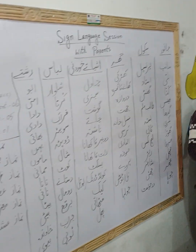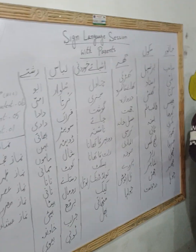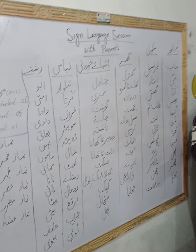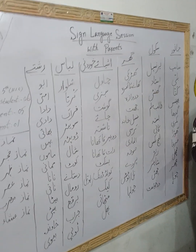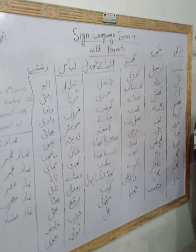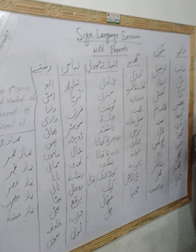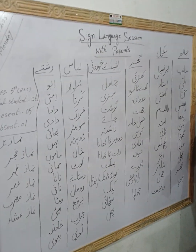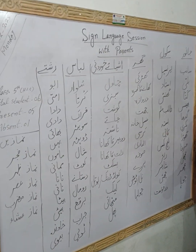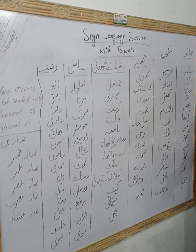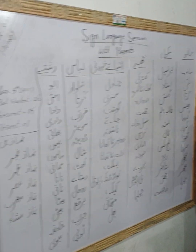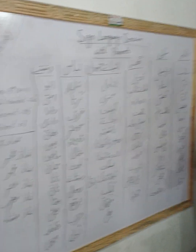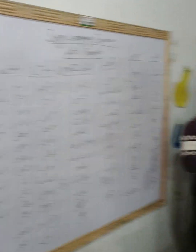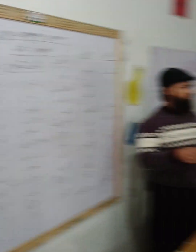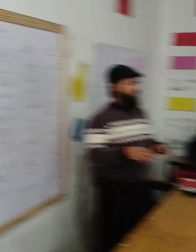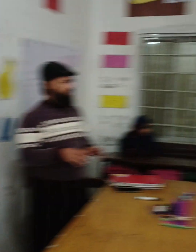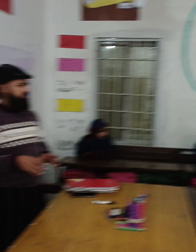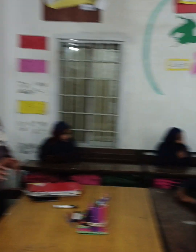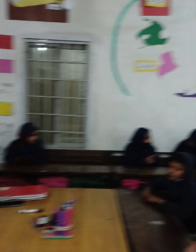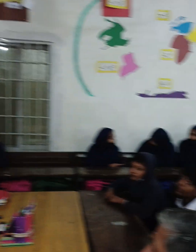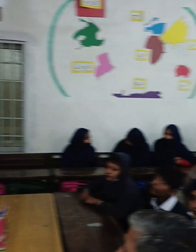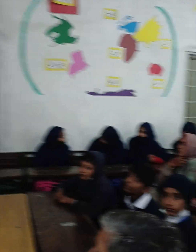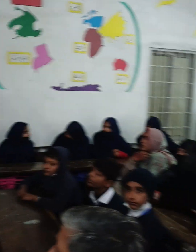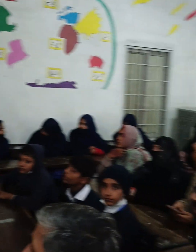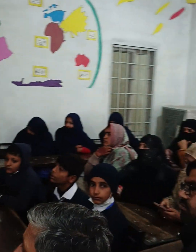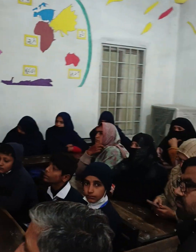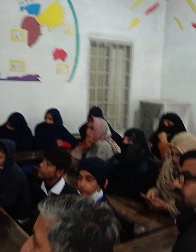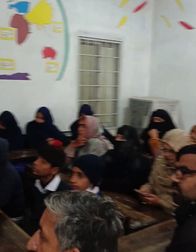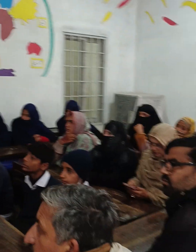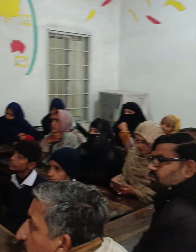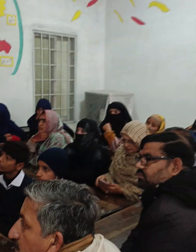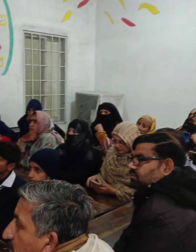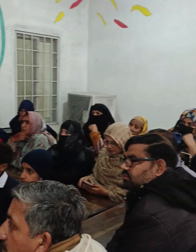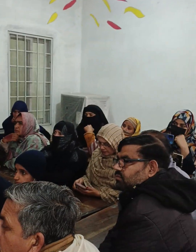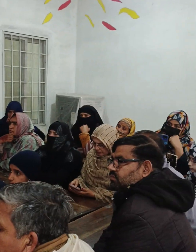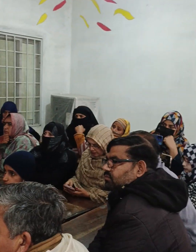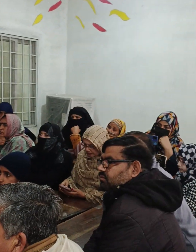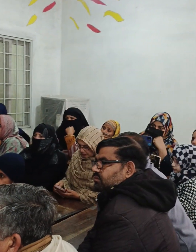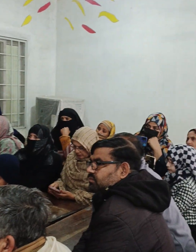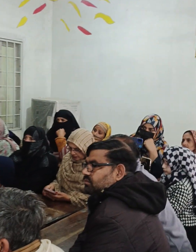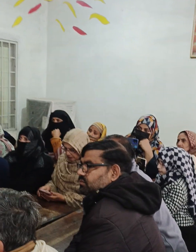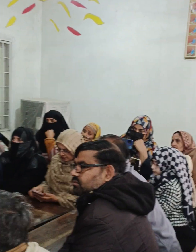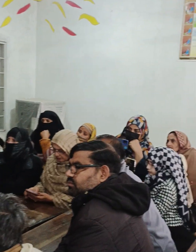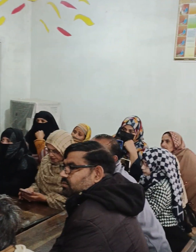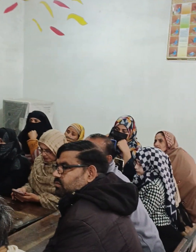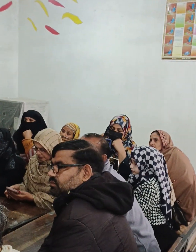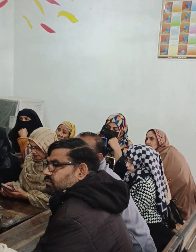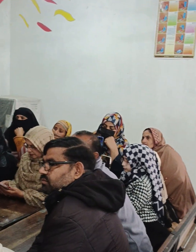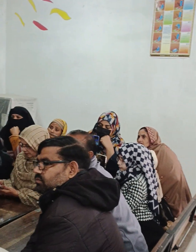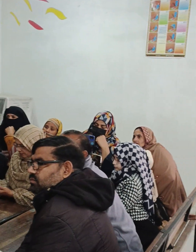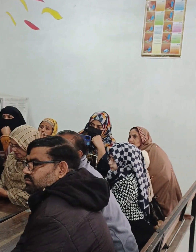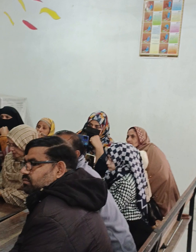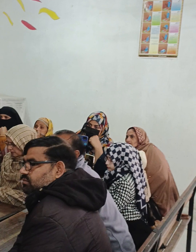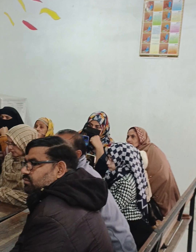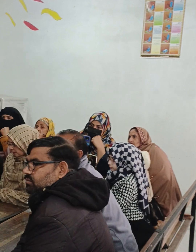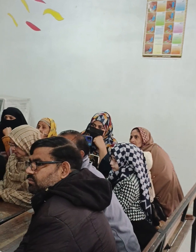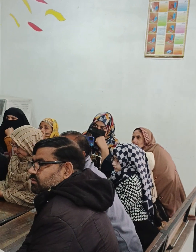हुए हैं। जो बच्चे स्कूल नहीं आते वो खुद से इशारे करते हैं, उन्होंने जो खुद ही घर में बनाए होते हैं, लेकिन ये जो इशारे होंगे